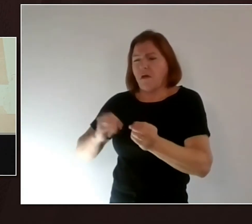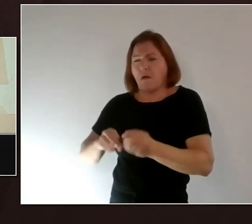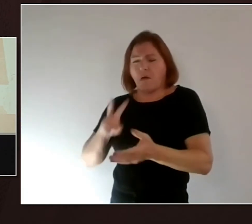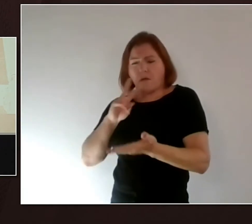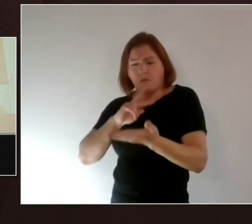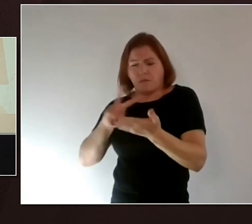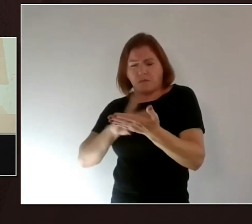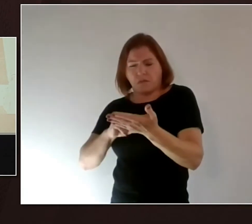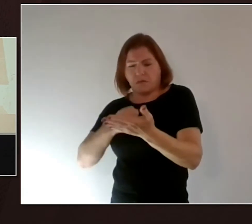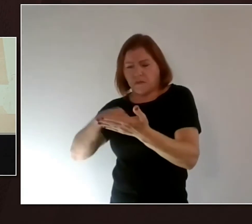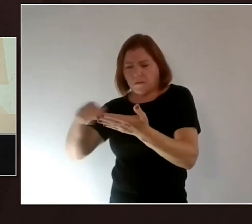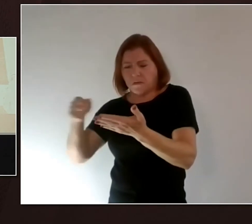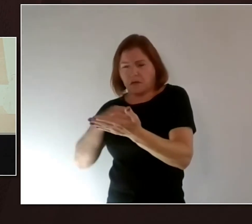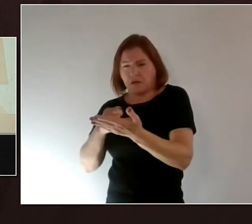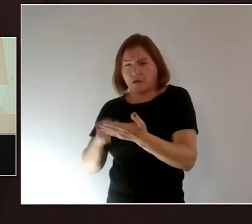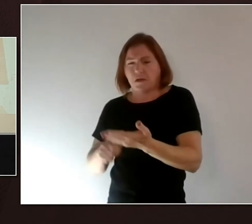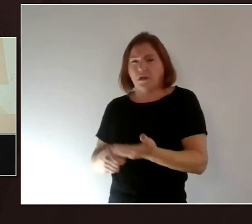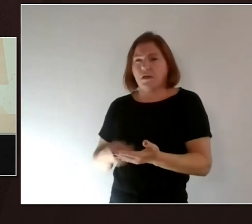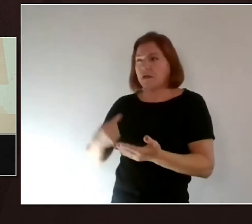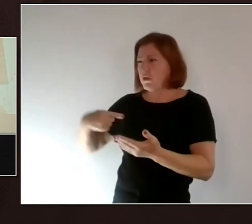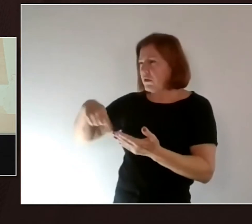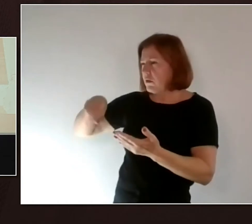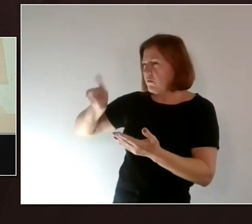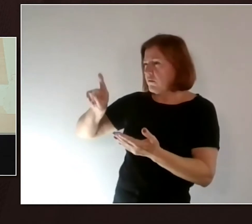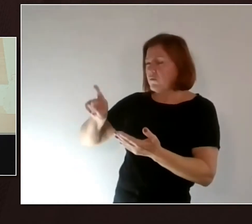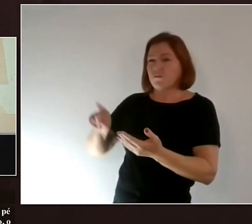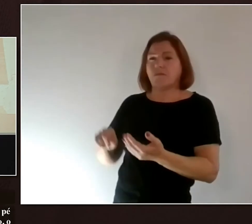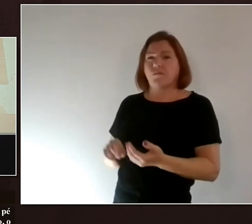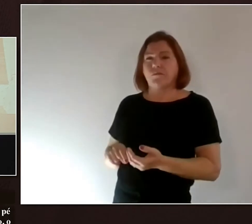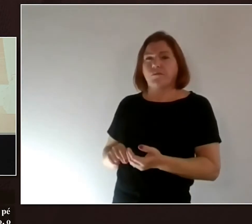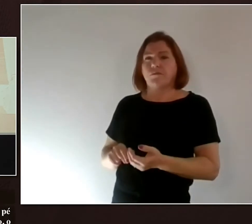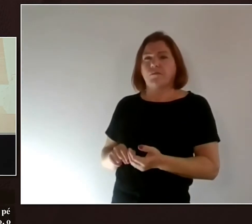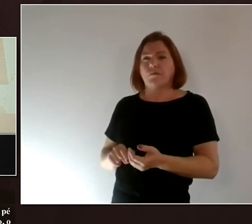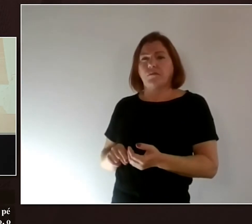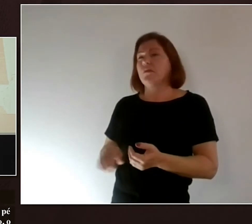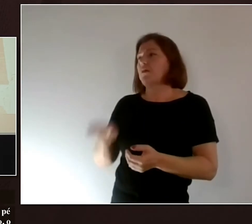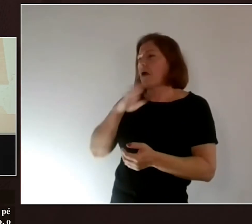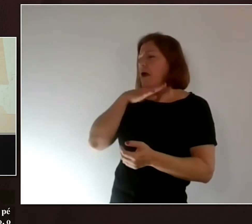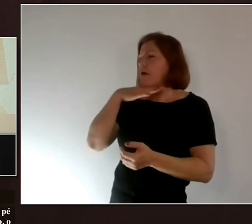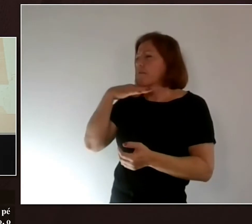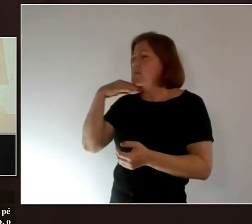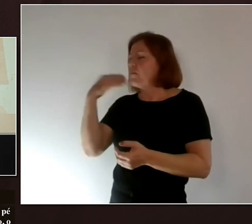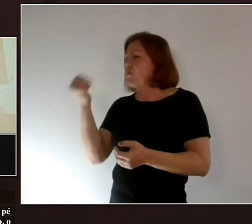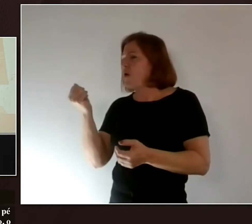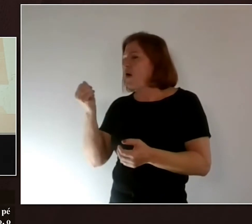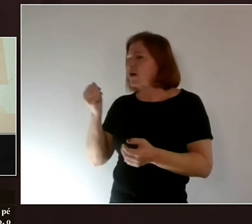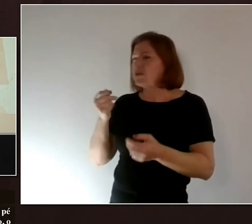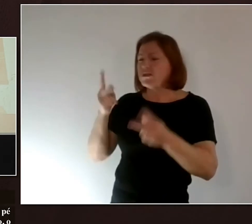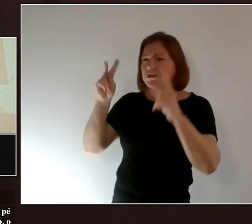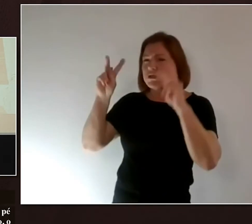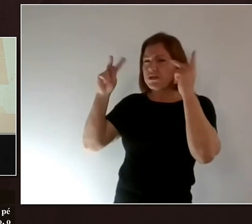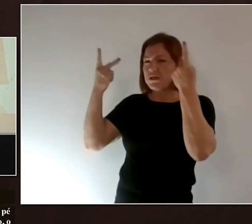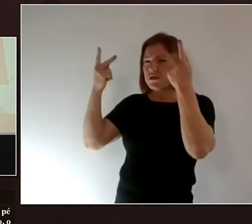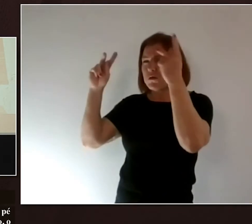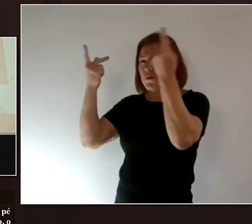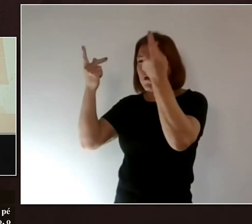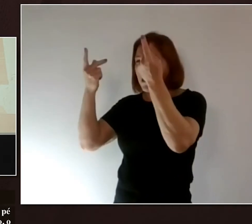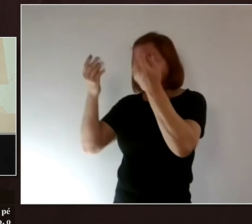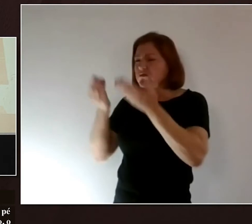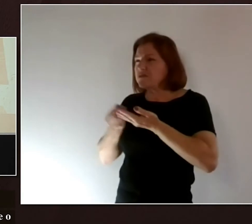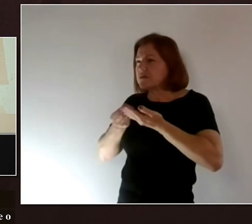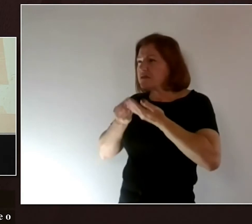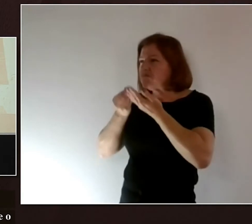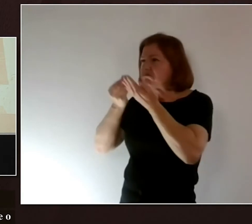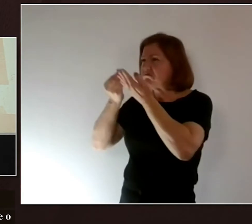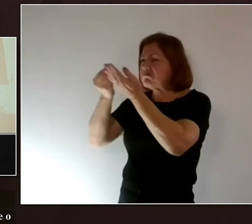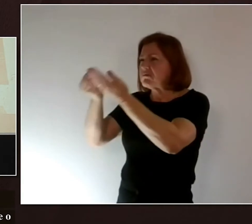mortos, e nele o que estavam, a morte e o além, o Hades, entregaram os mortos que nele